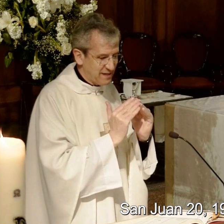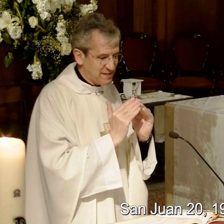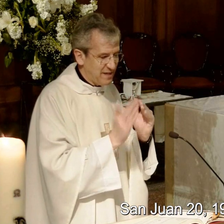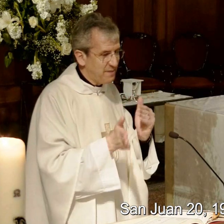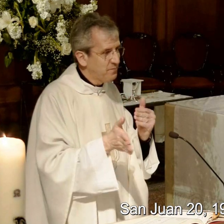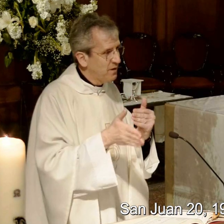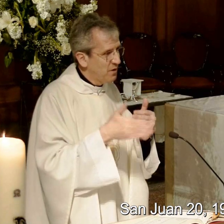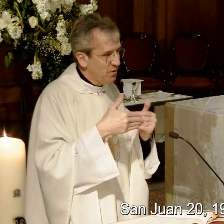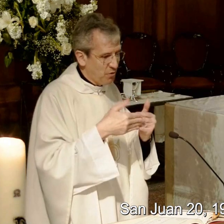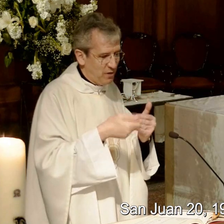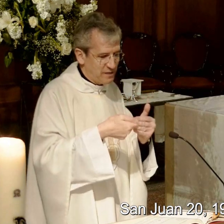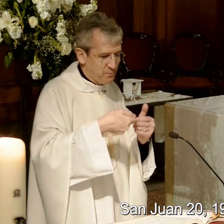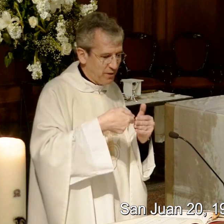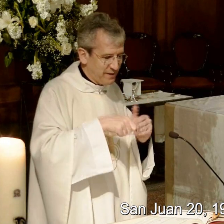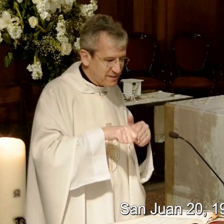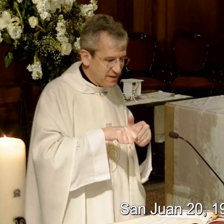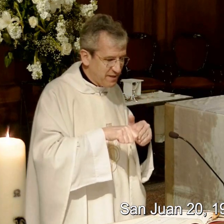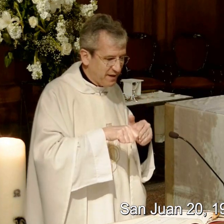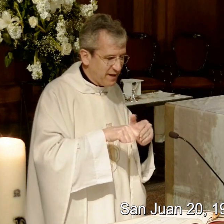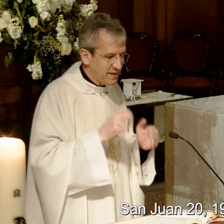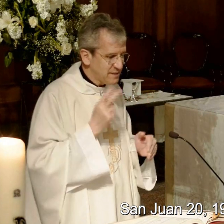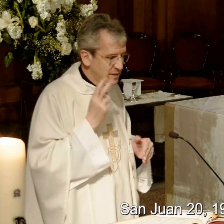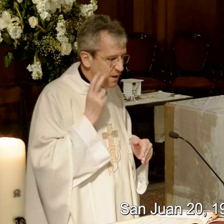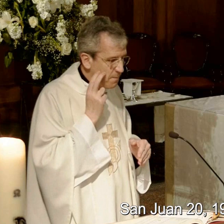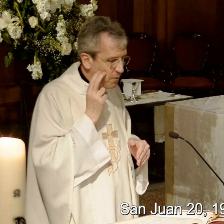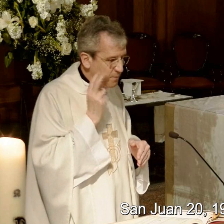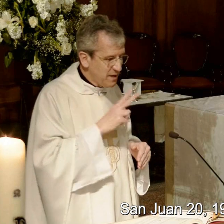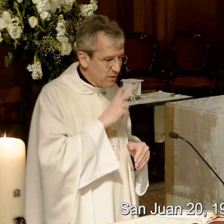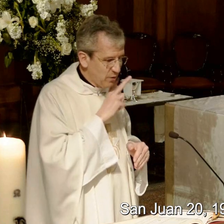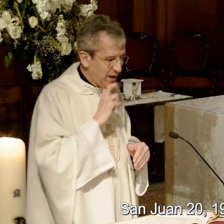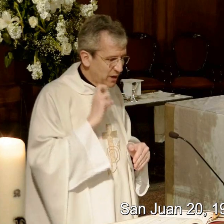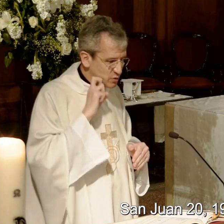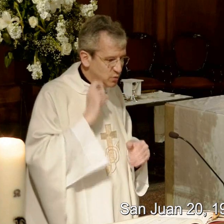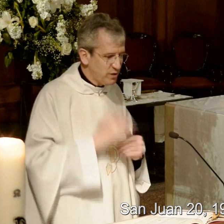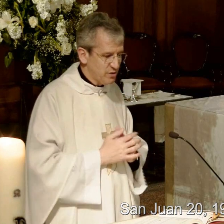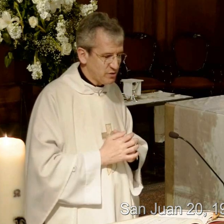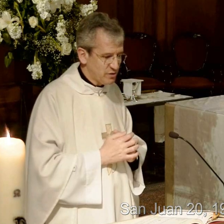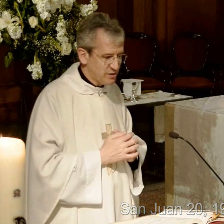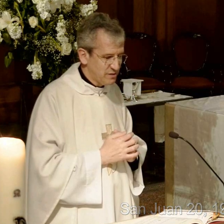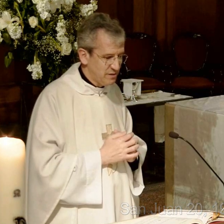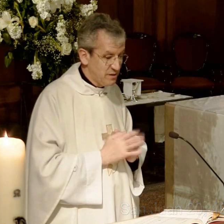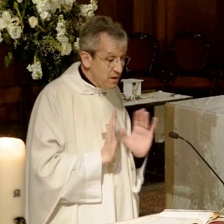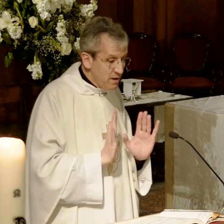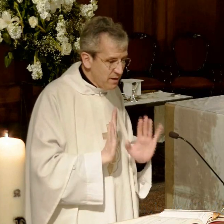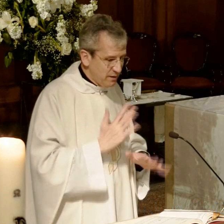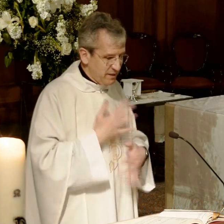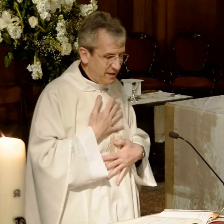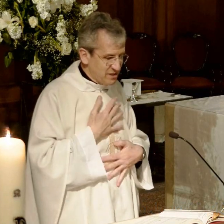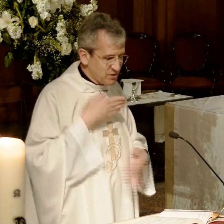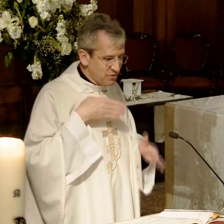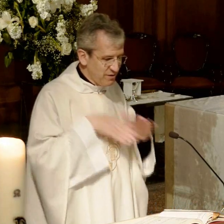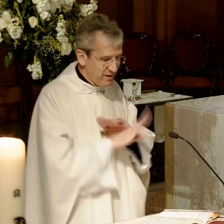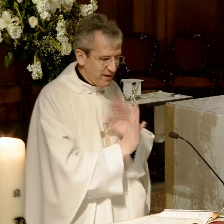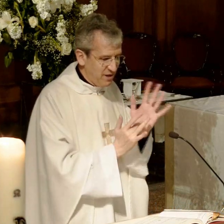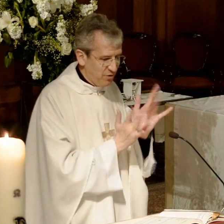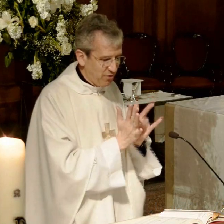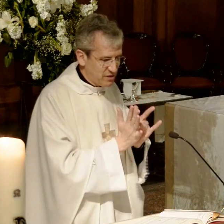casa, con las puertas cerradas por miedo a los judíos. Y en esto entró